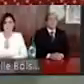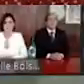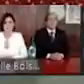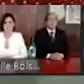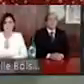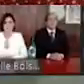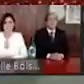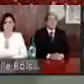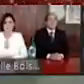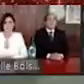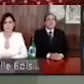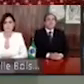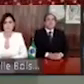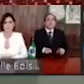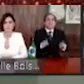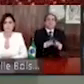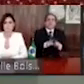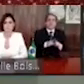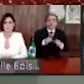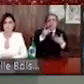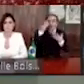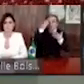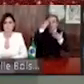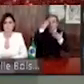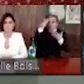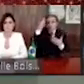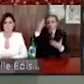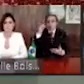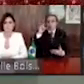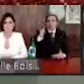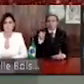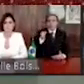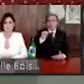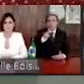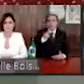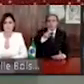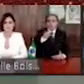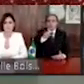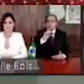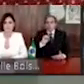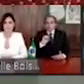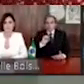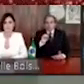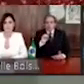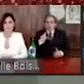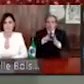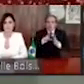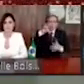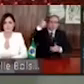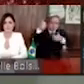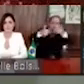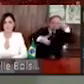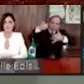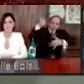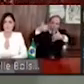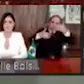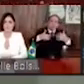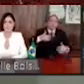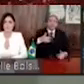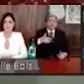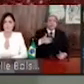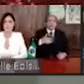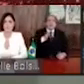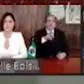Muchísimas gracias, señor Verdeguer, por sus palabras. Hemos escuchado un escenario adverso que enfrentamos, y en particular